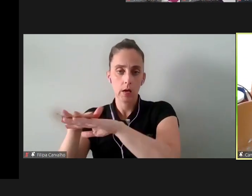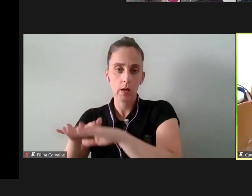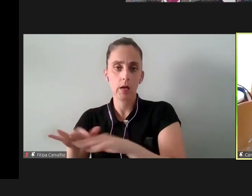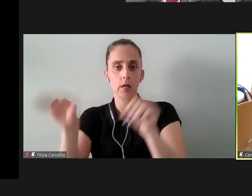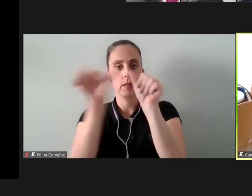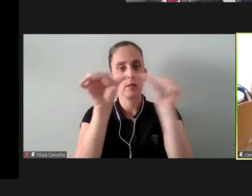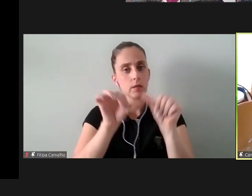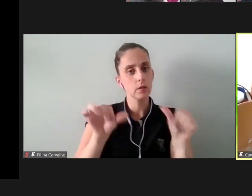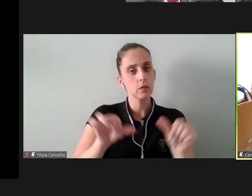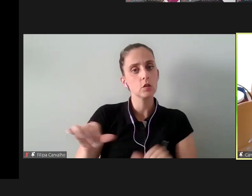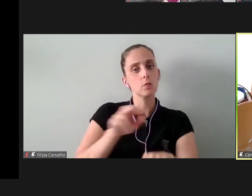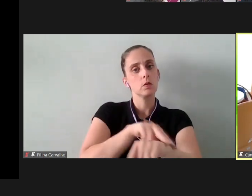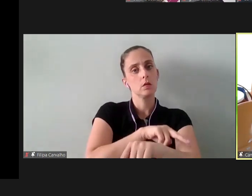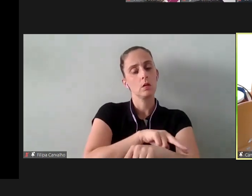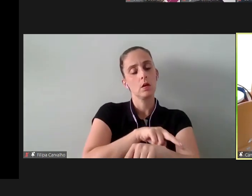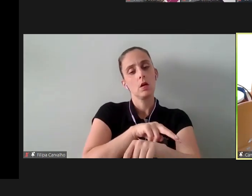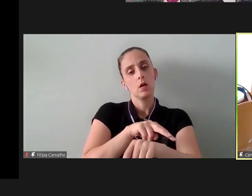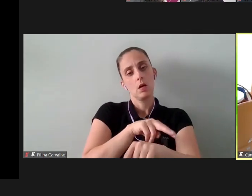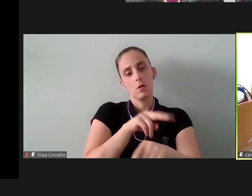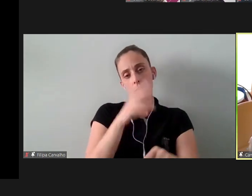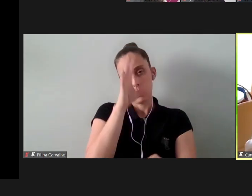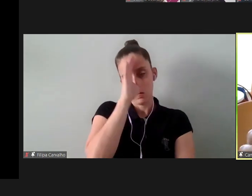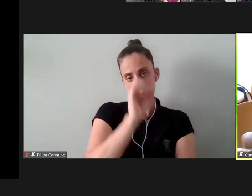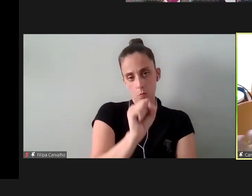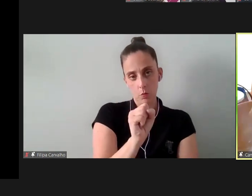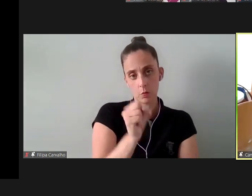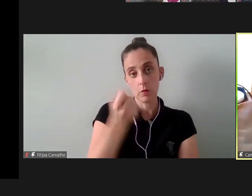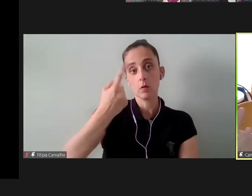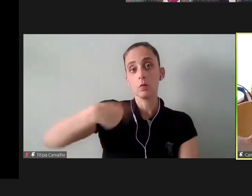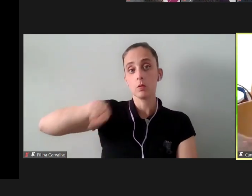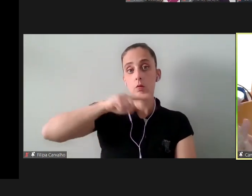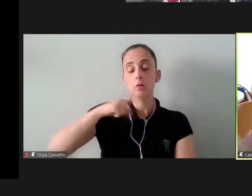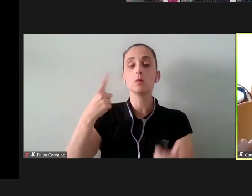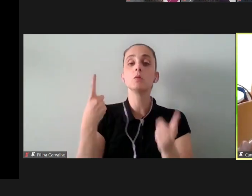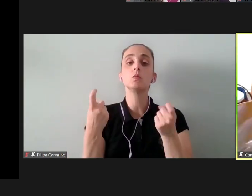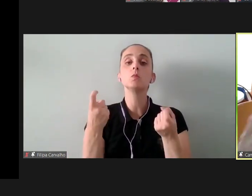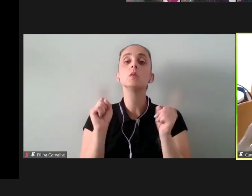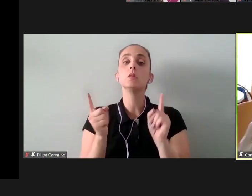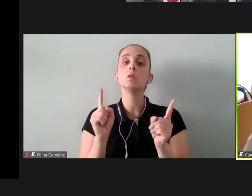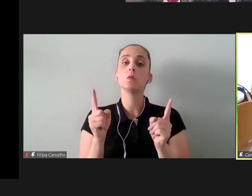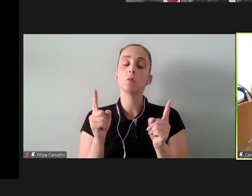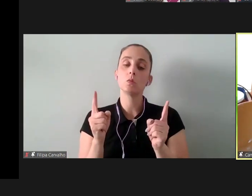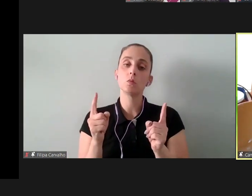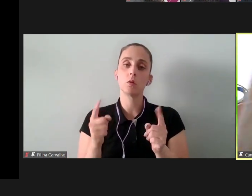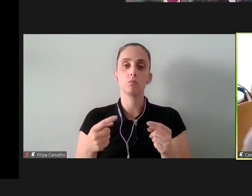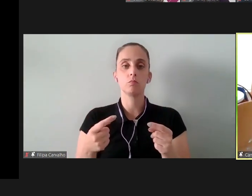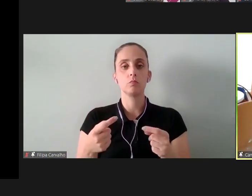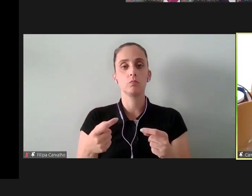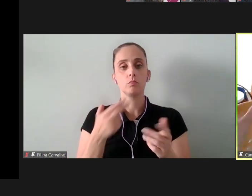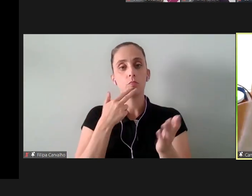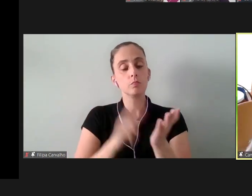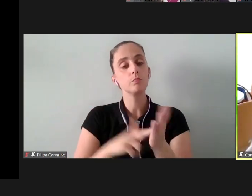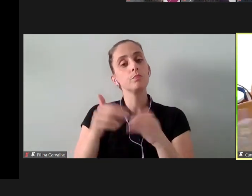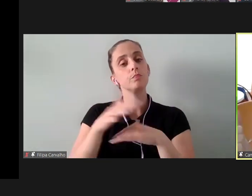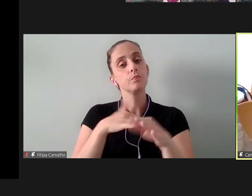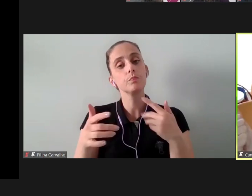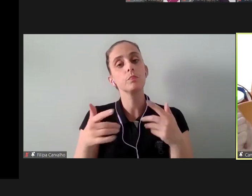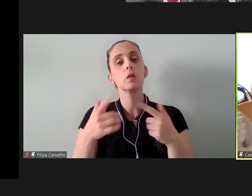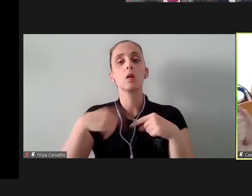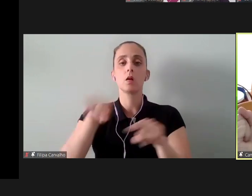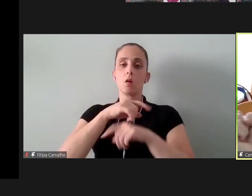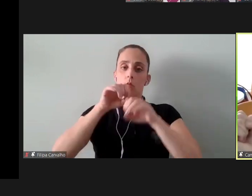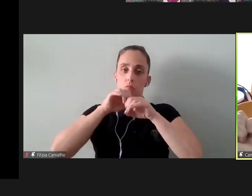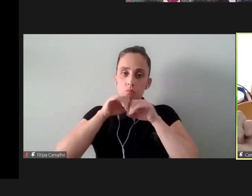setor público. E a gente precisa cumprir, portanto, um papel de produtor e disseminador